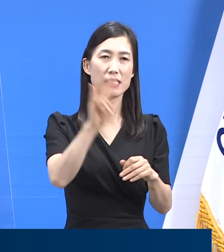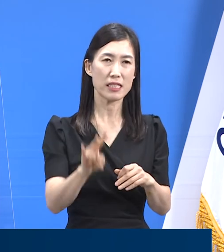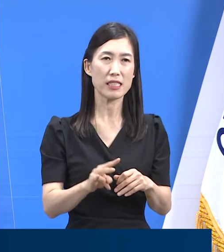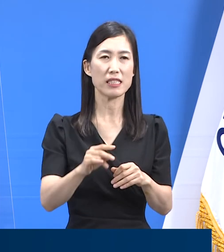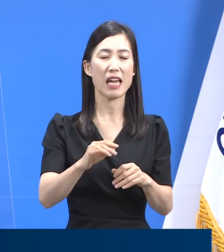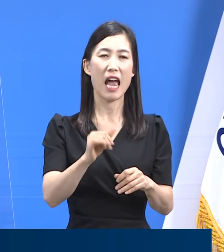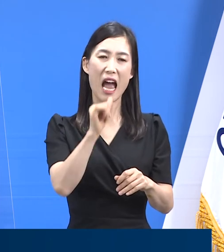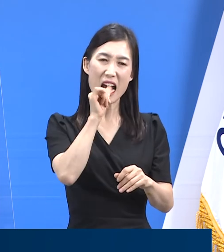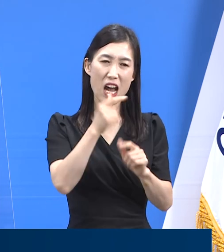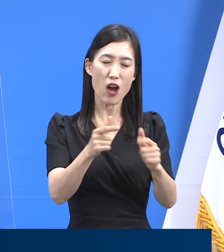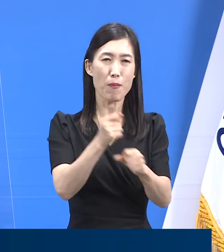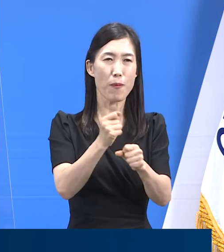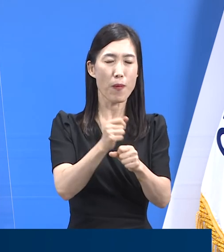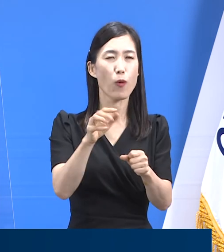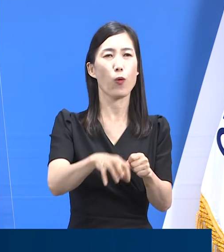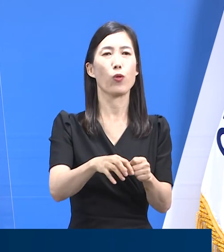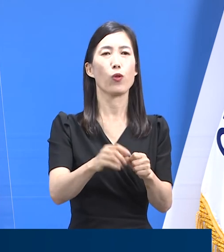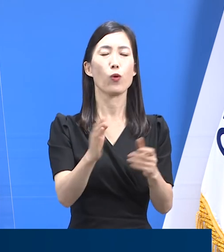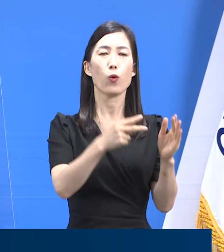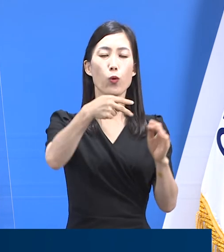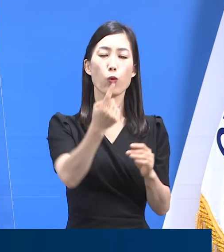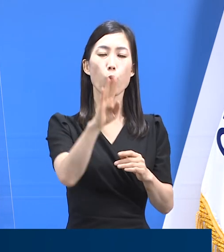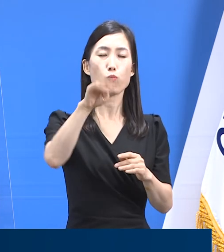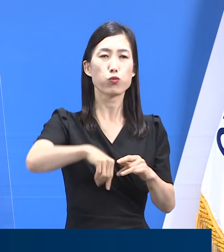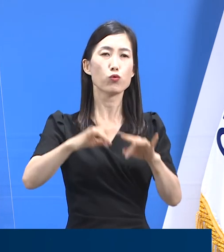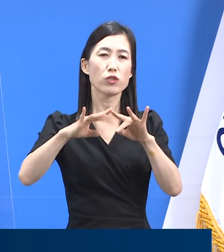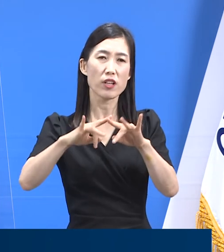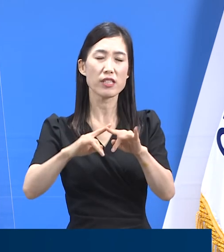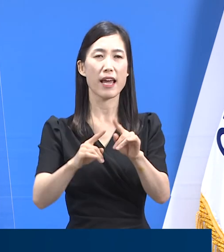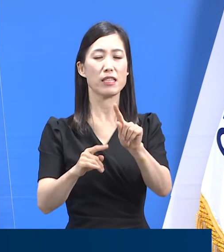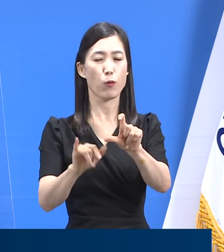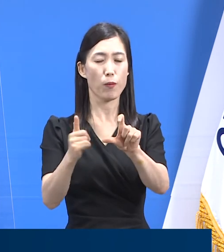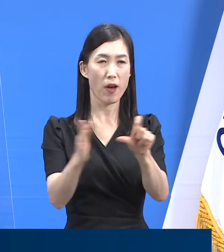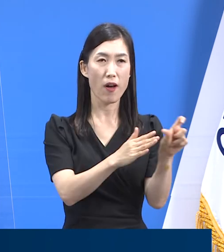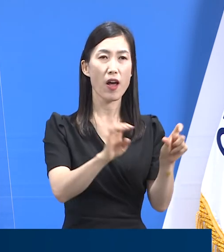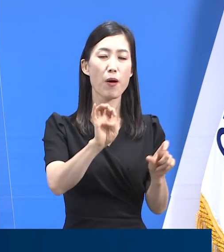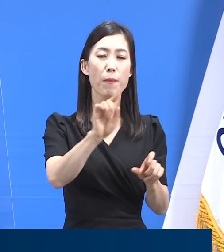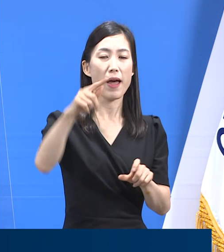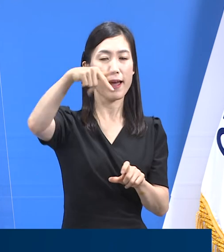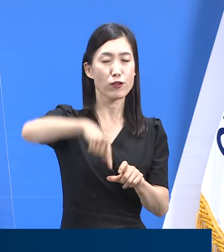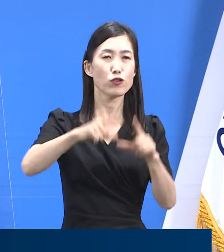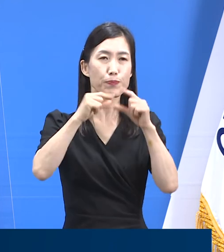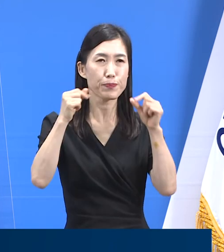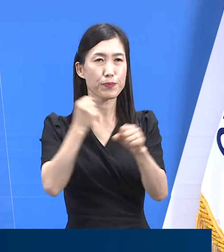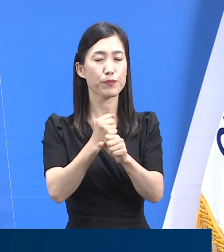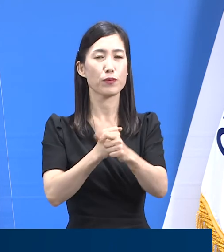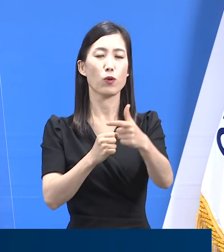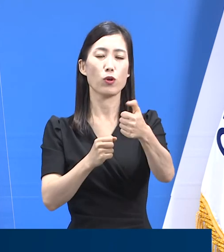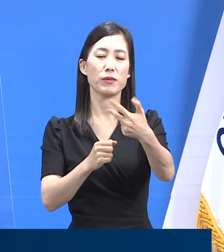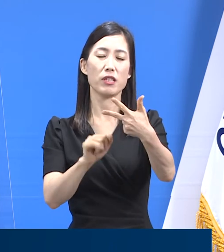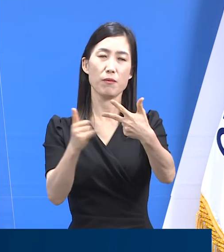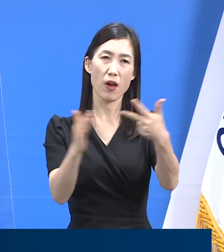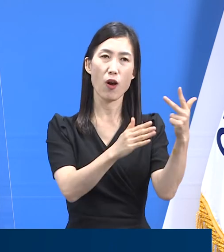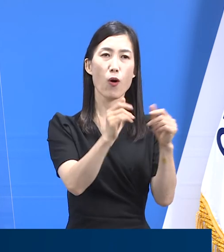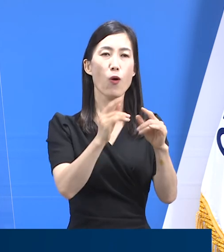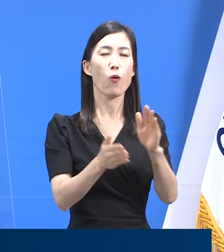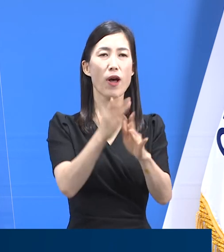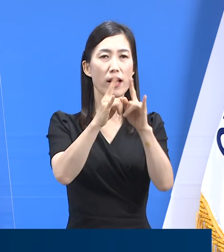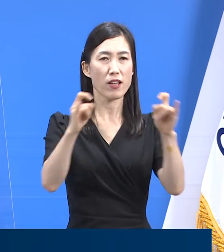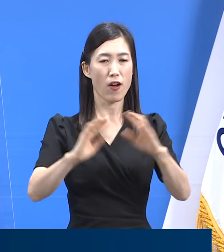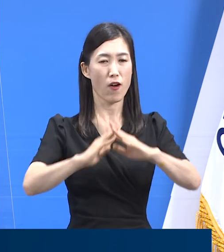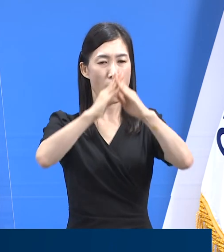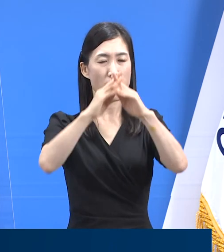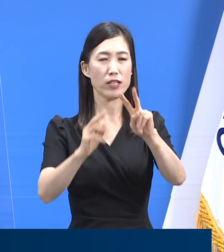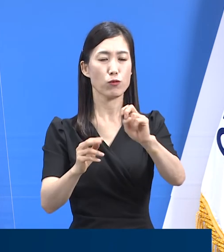금속처리업 관련 17명, 영통구 전자회사 관련 15명, 파주시 식품 제조 관련 57명, 화성시 건설 현장